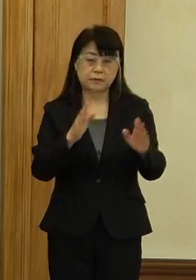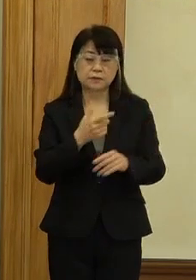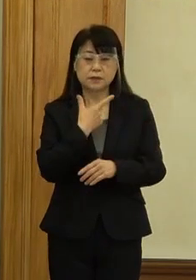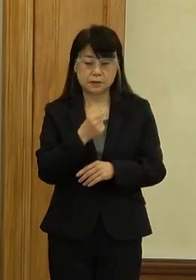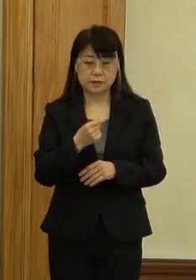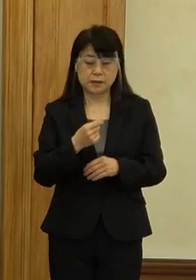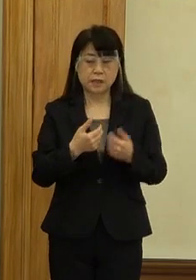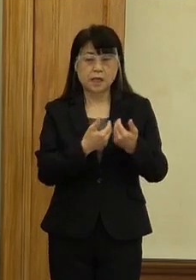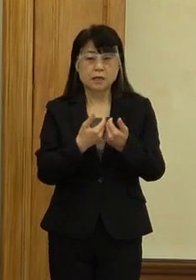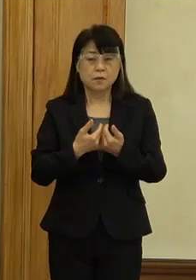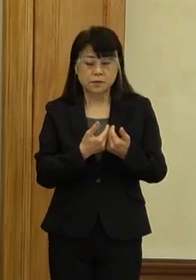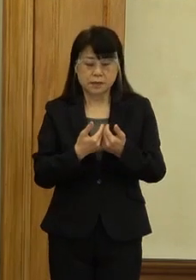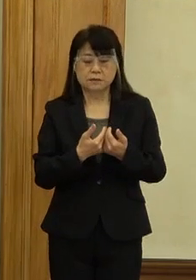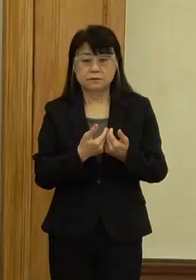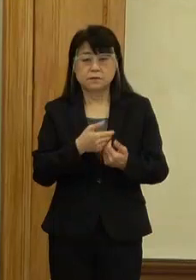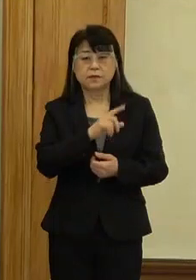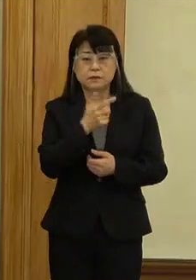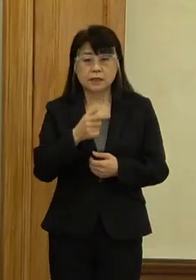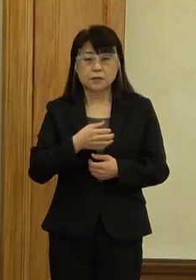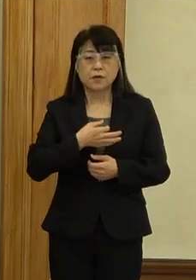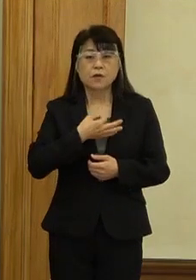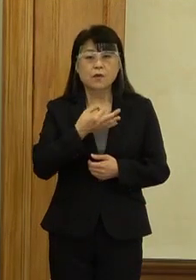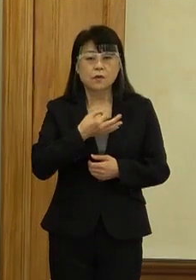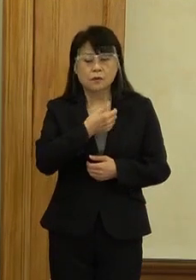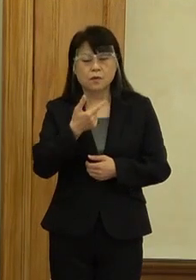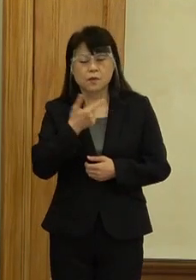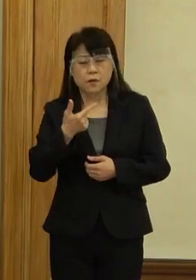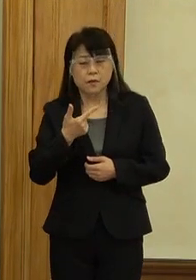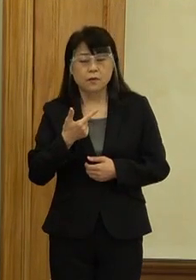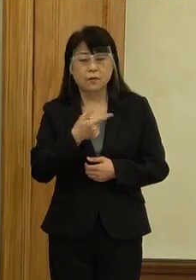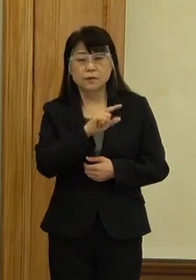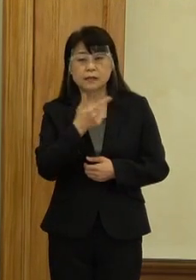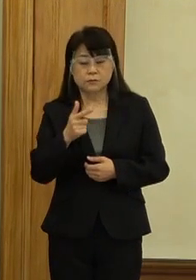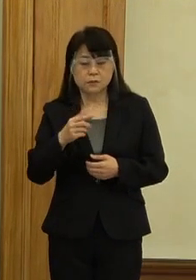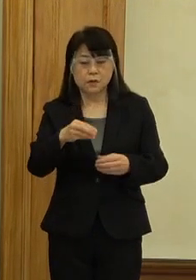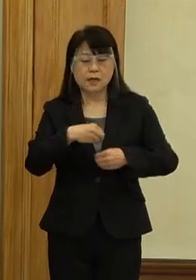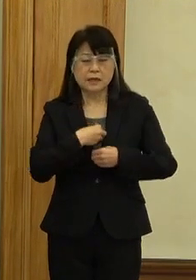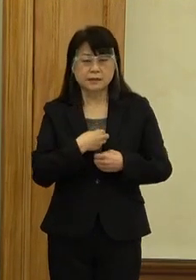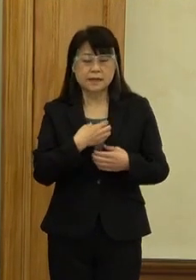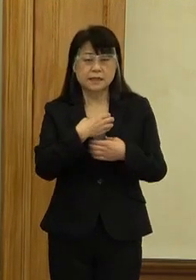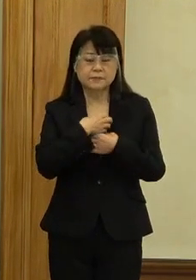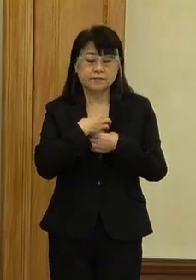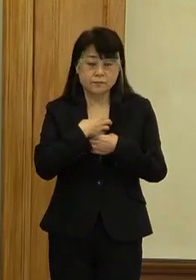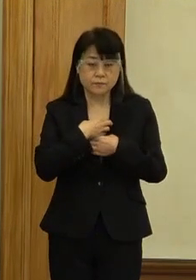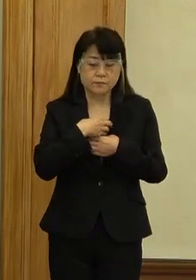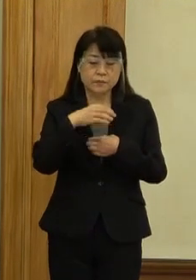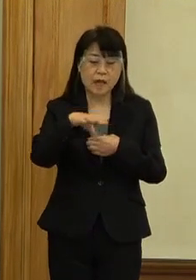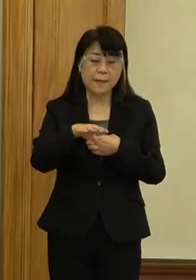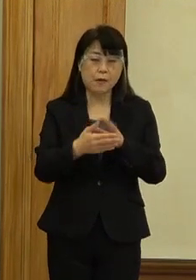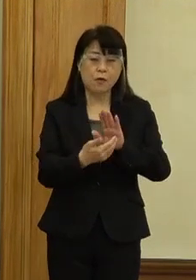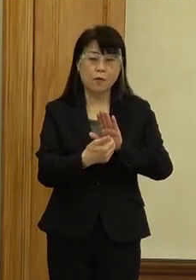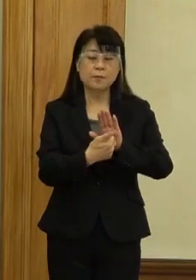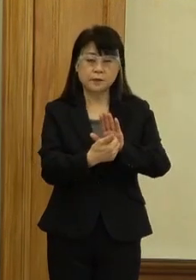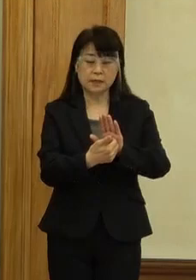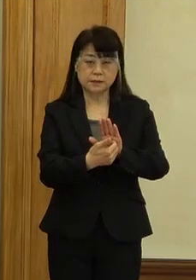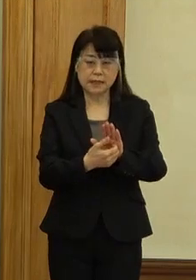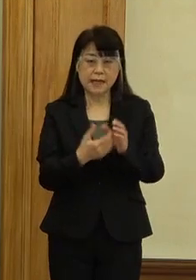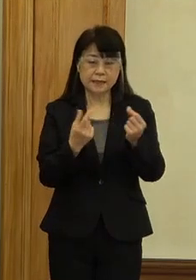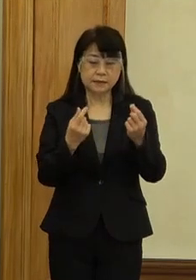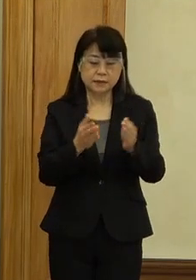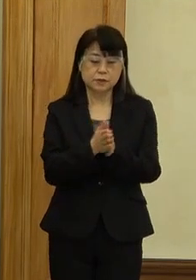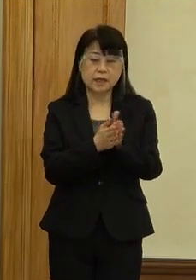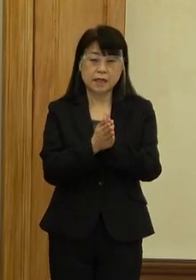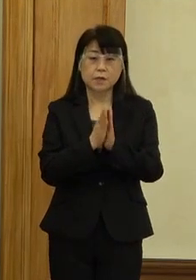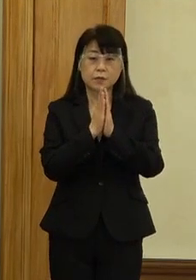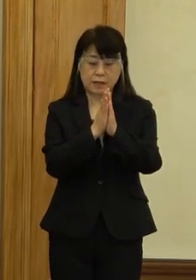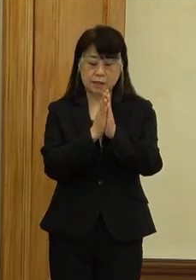密や混雑、大声を出すなどの感染リスクの高い場面を避け、こまめな手洗いをお願いします。またマ